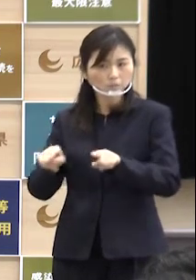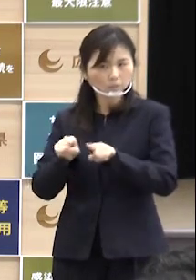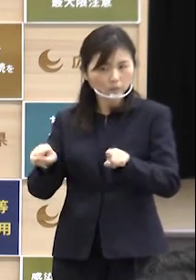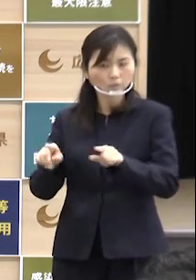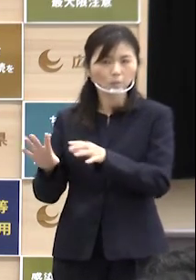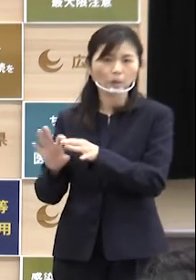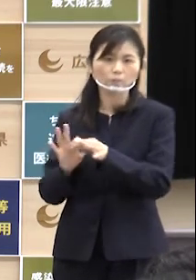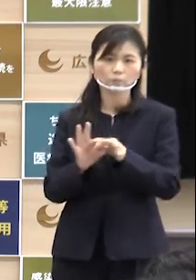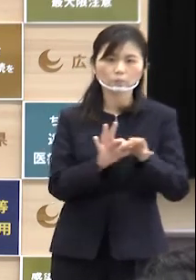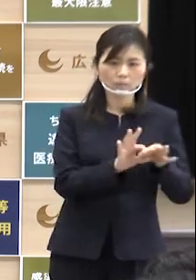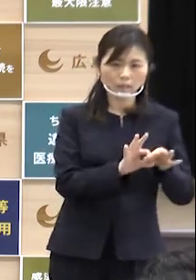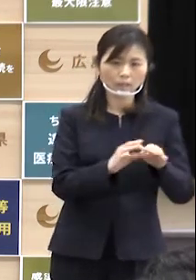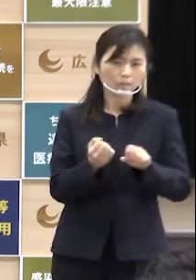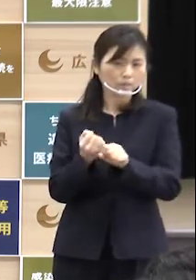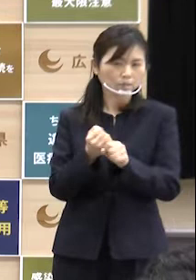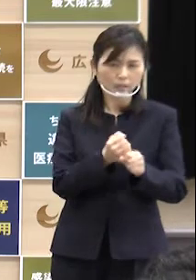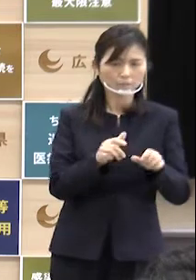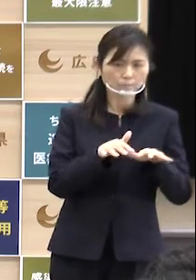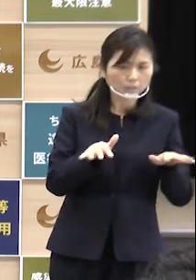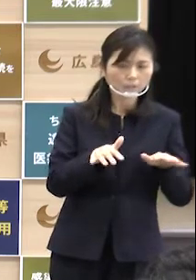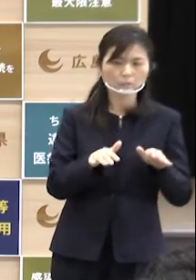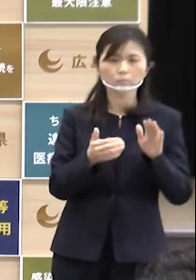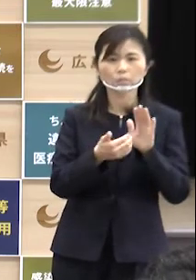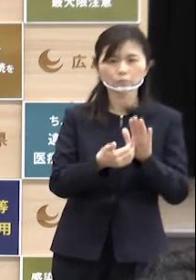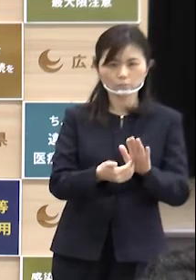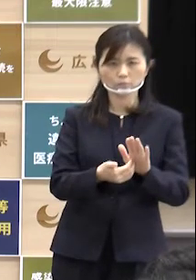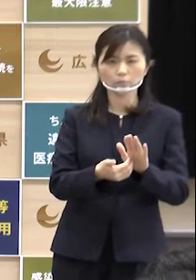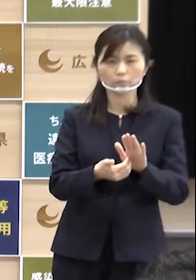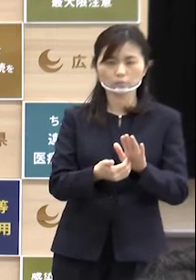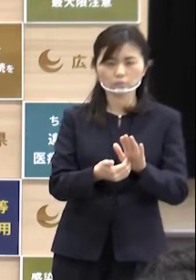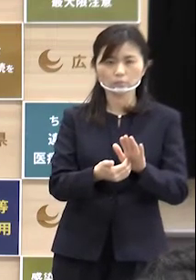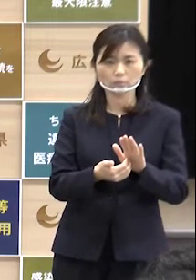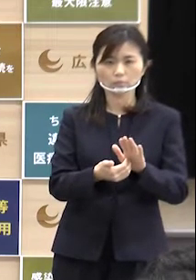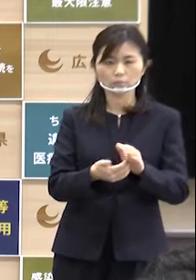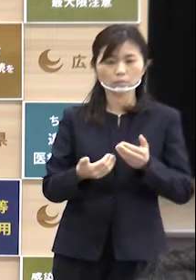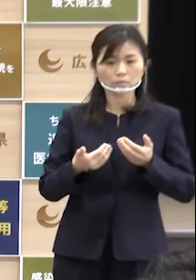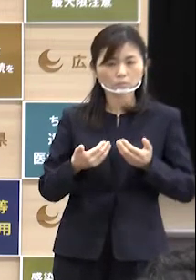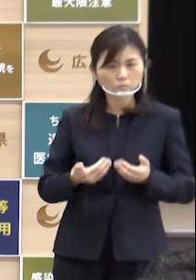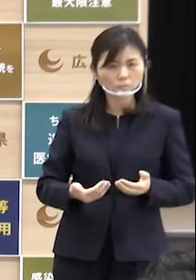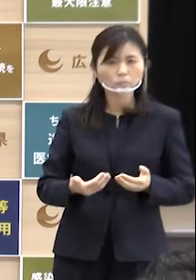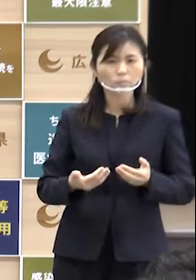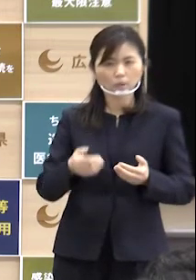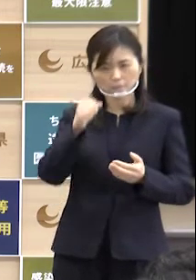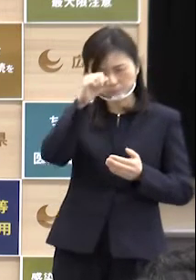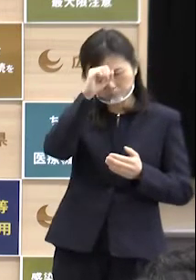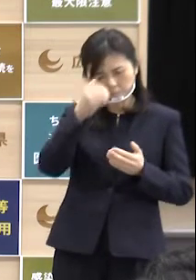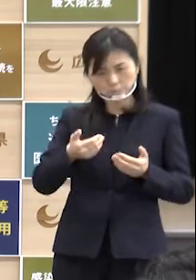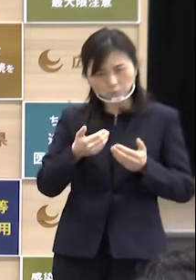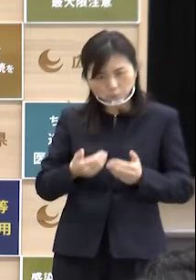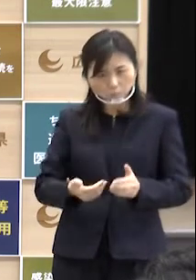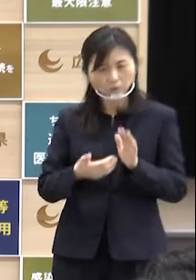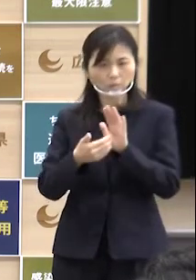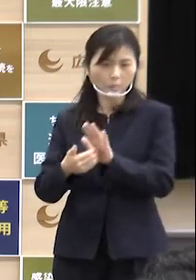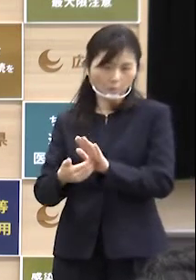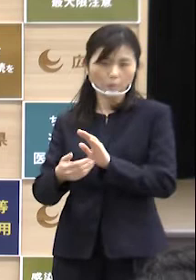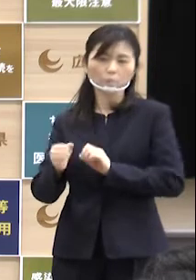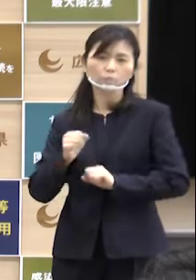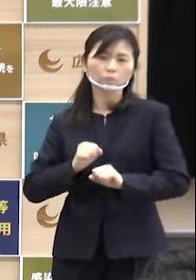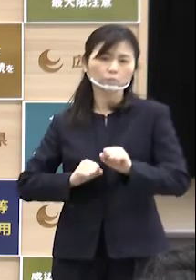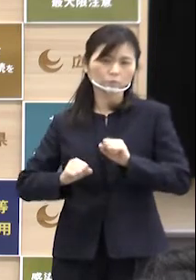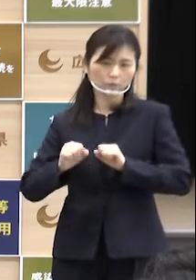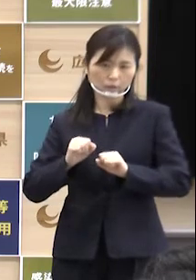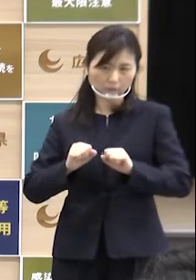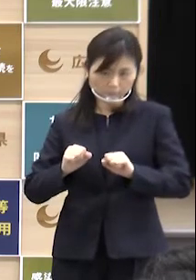続して再拡大を防ぐということと、重症化予防の取り組み、